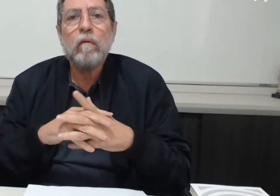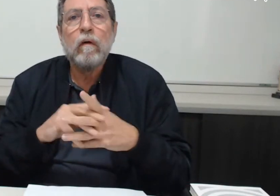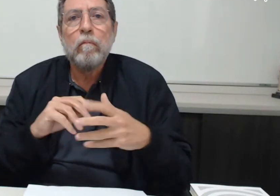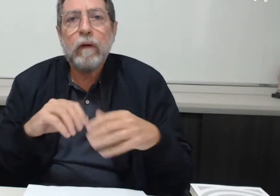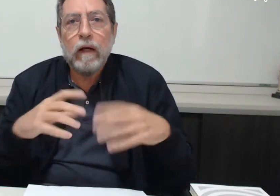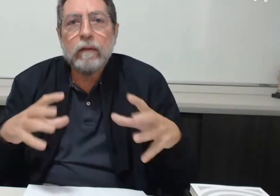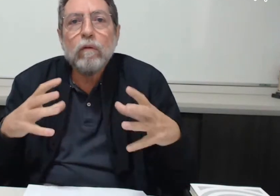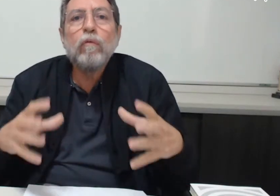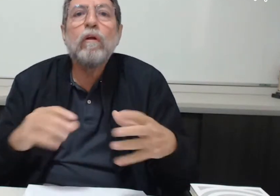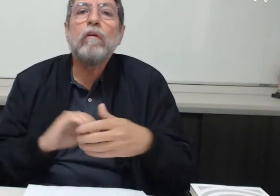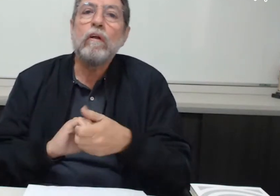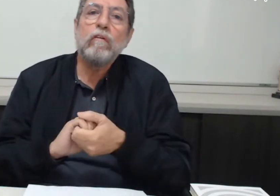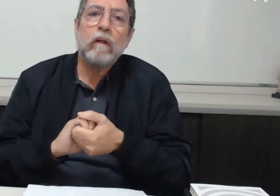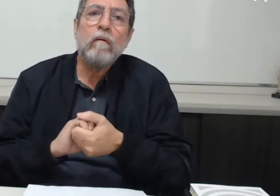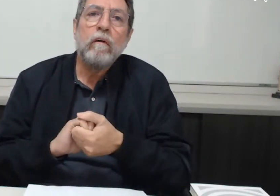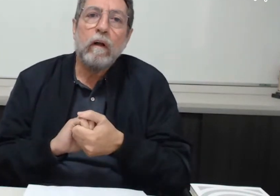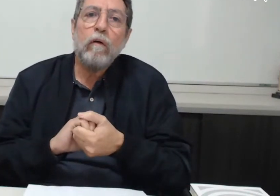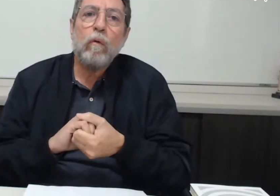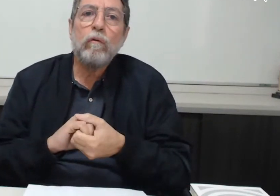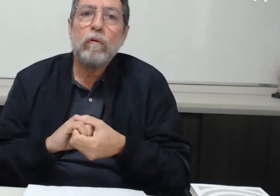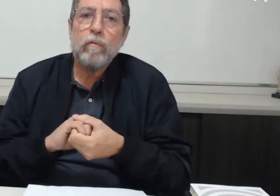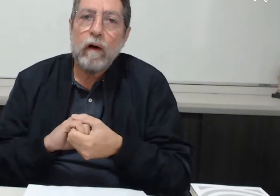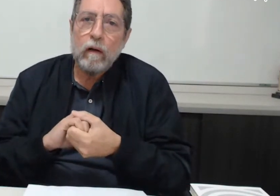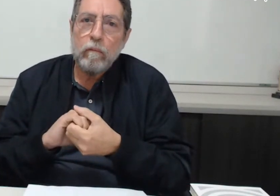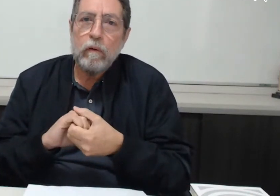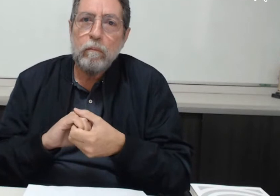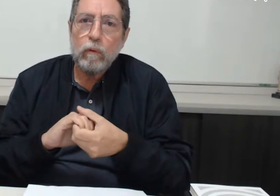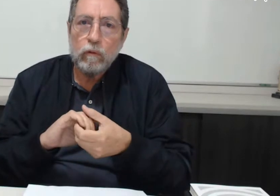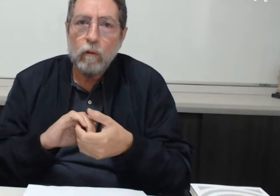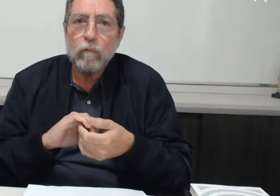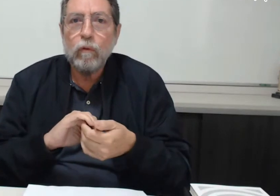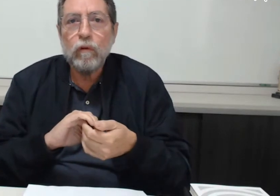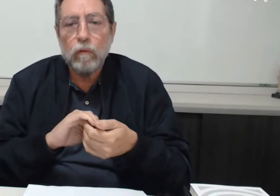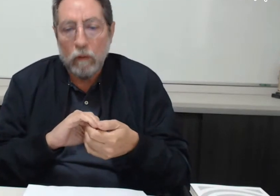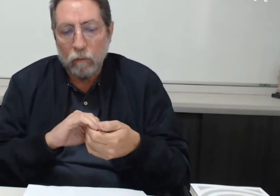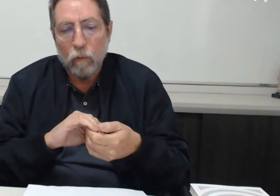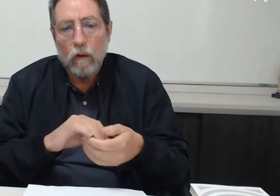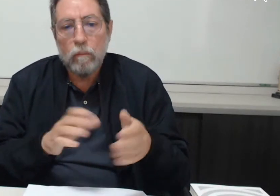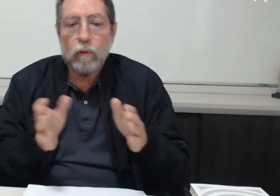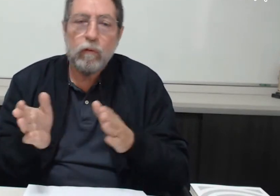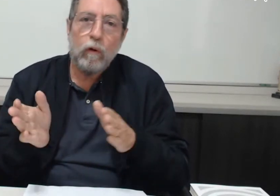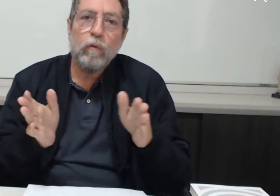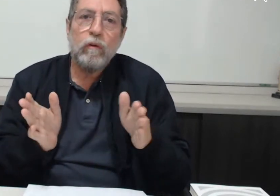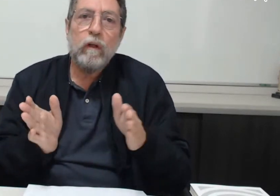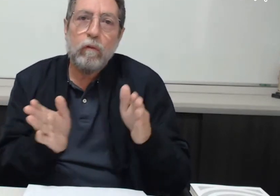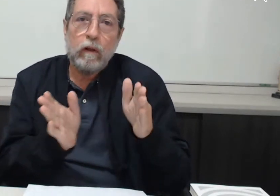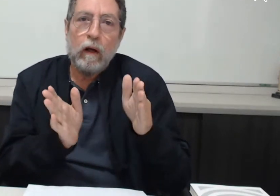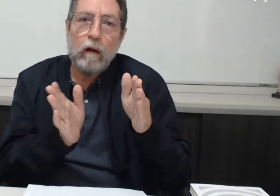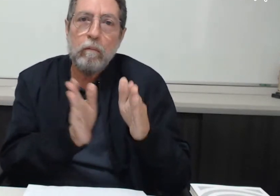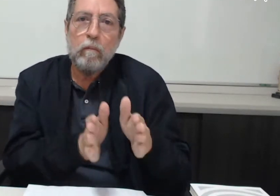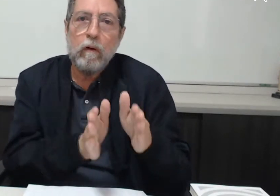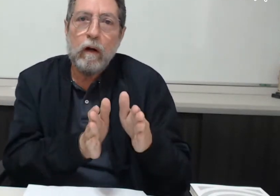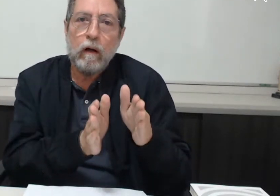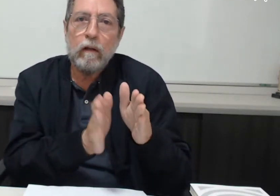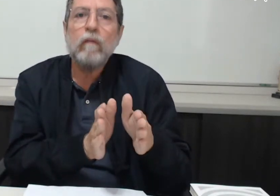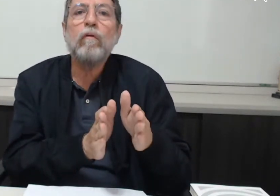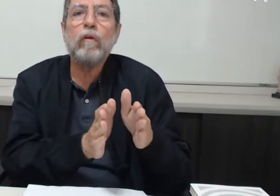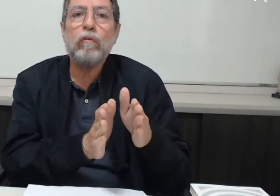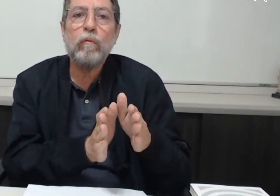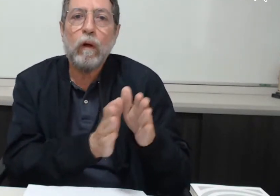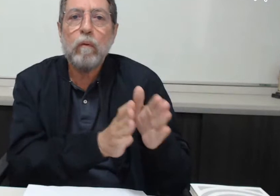essa é a pegada do cientista, né, quando se fala em produção de conhecimento. E por isso que eu considero que